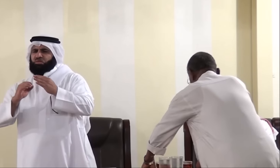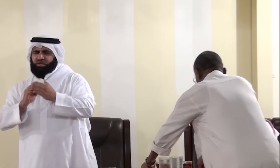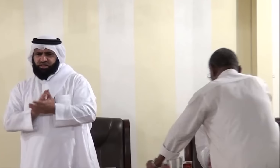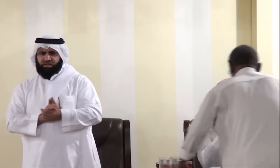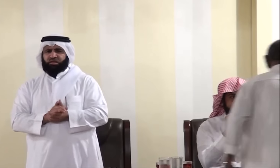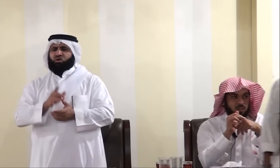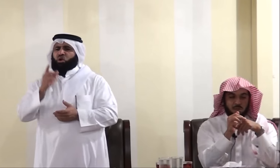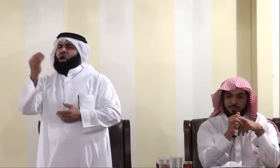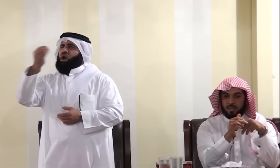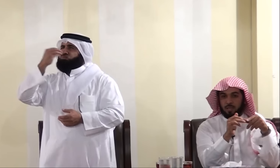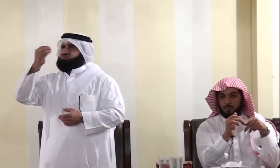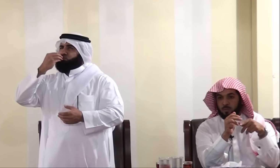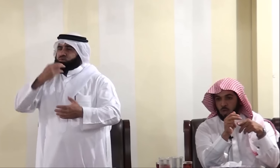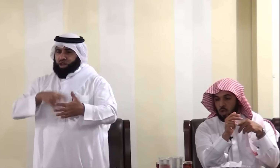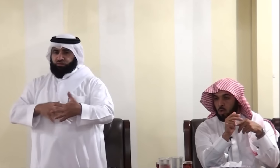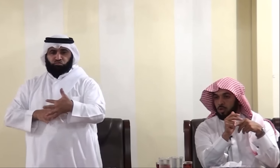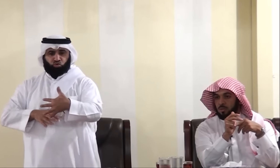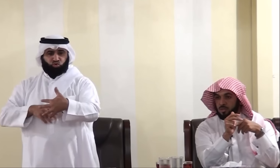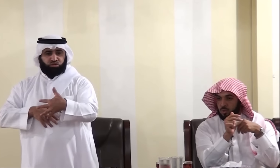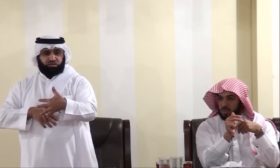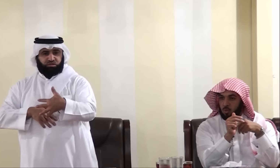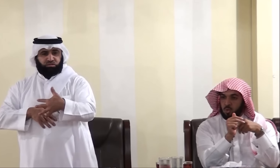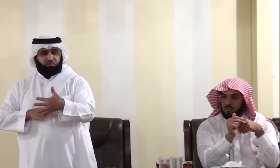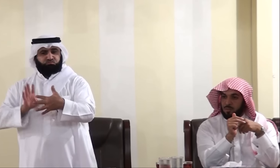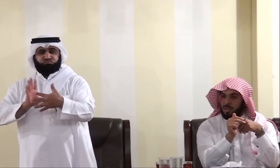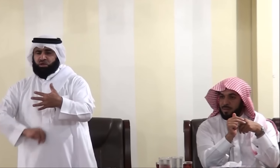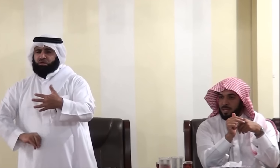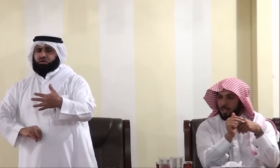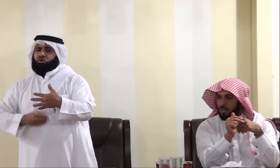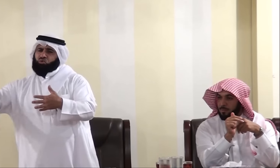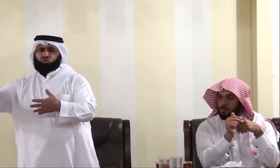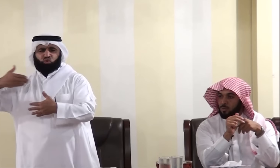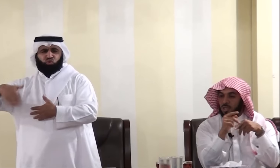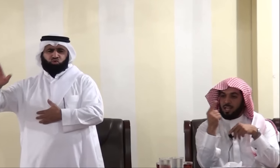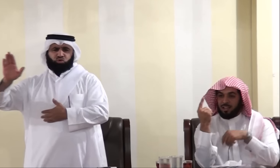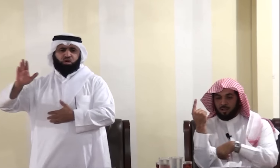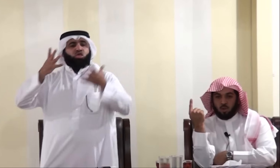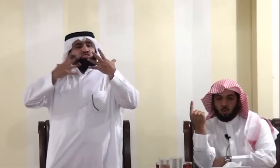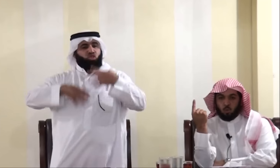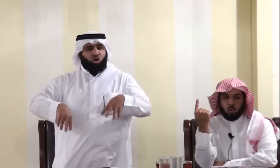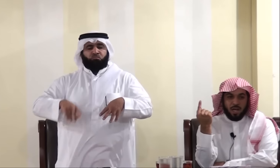بالفناء، أكل وصف بالفناء، ولبس وصف بالبلاء،